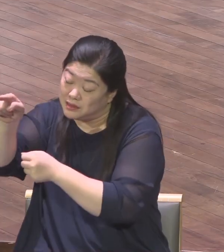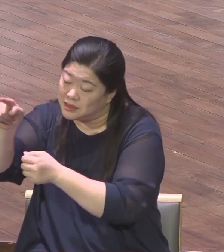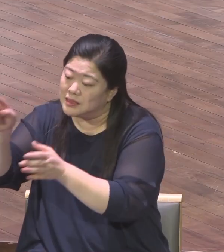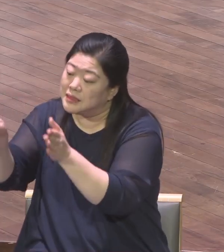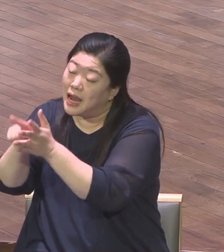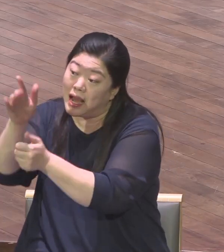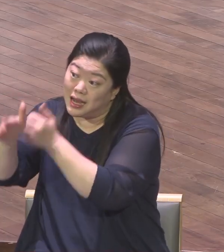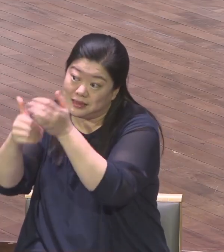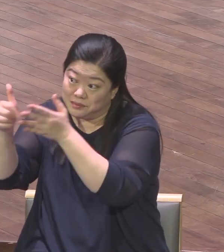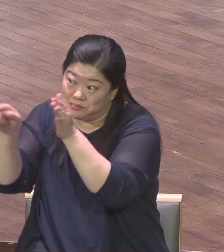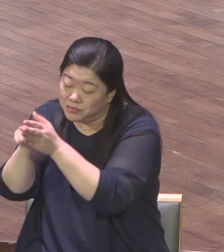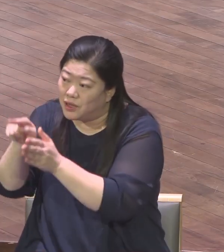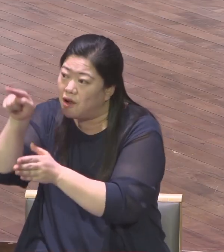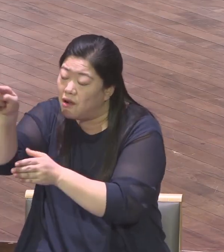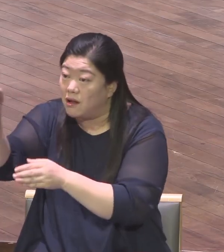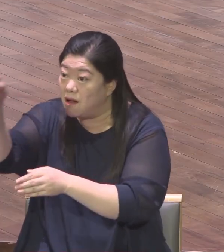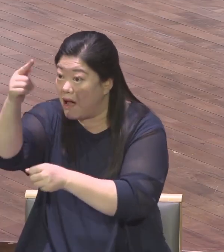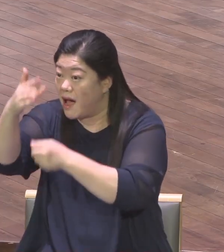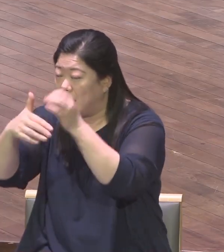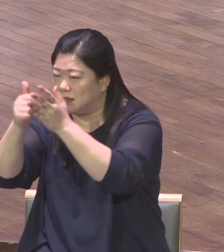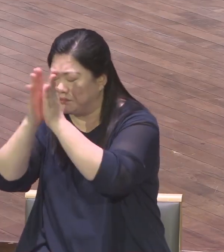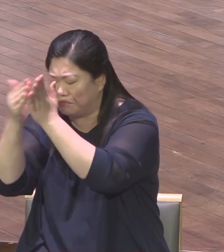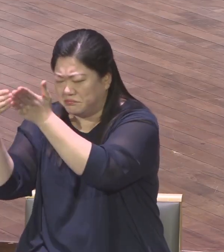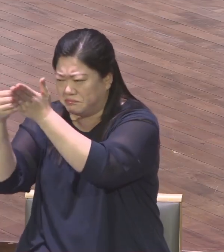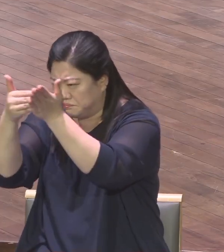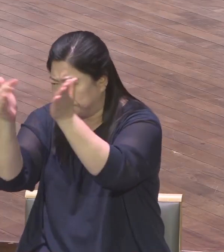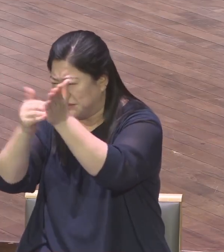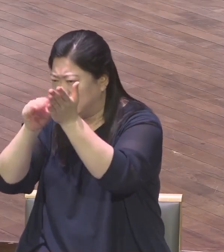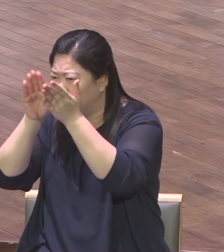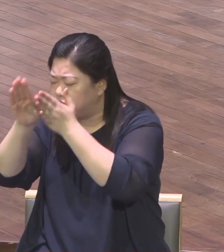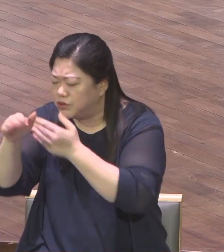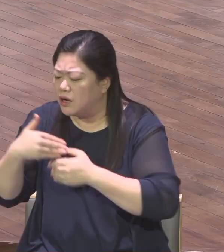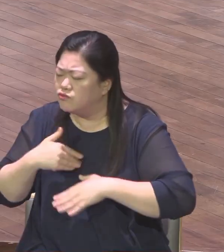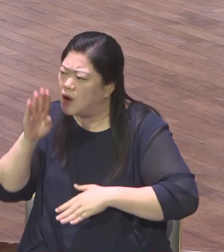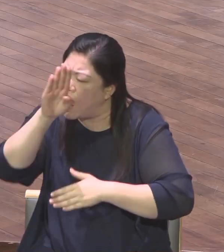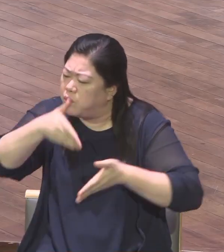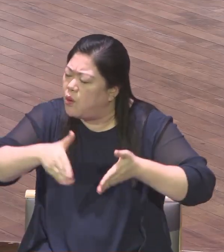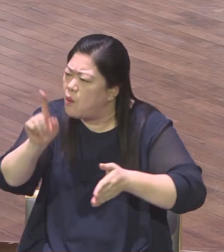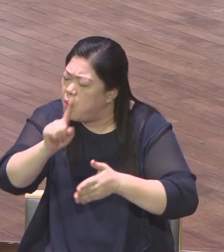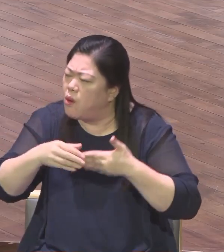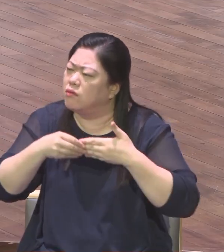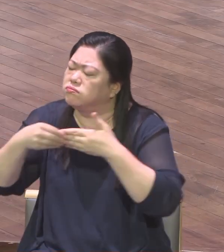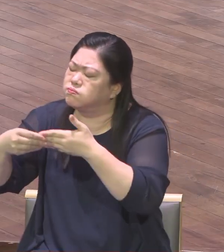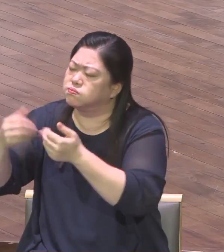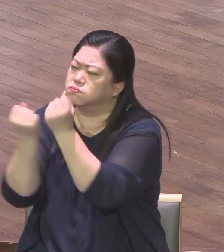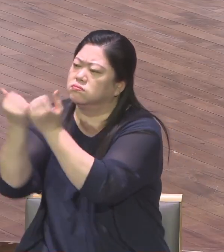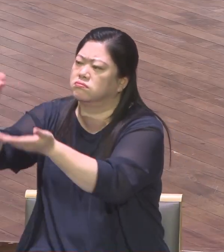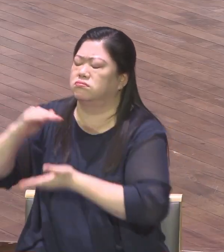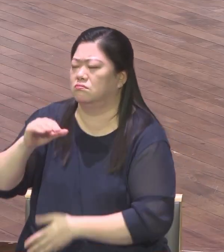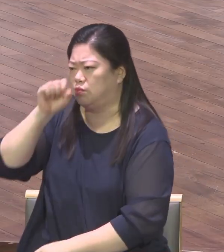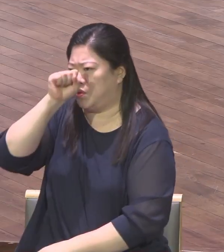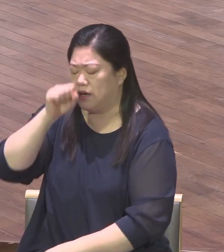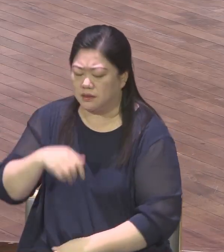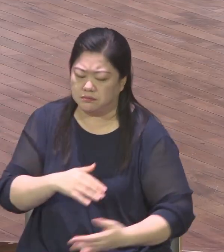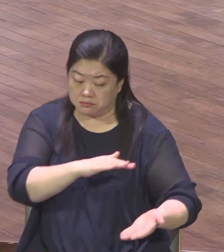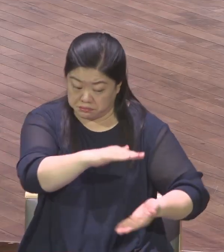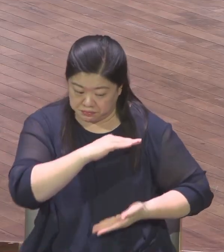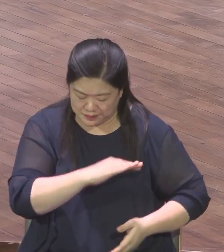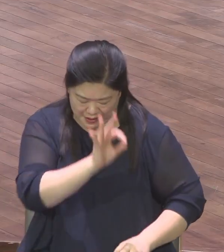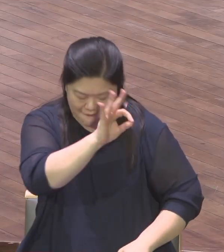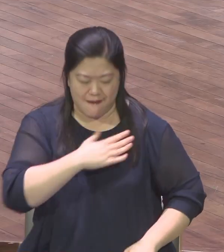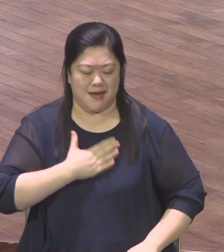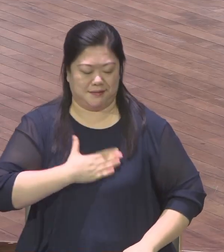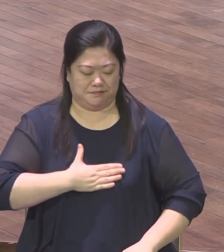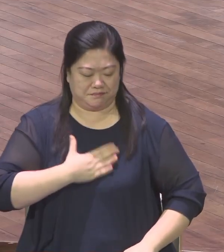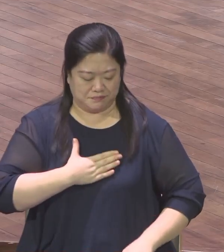우리가 마땅히 갈 길과 할 일을 보이시기를 원하나이다. 선지자 예레미야가 그들에게